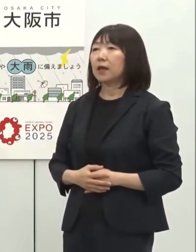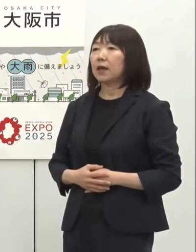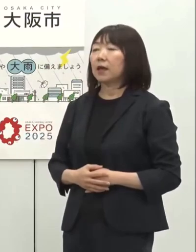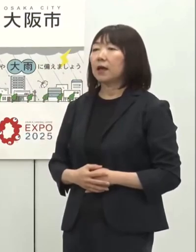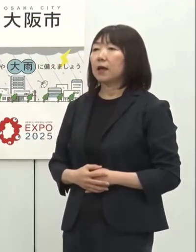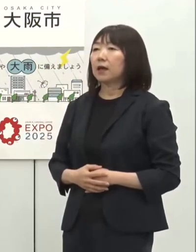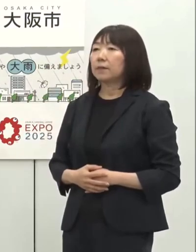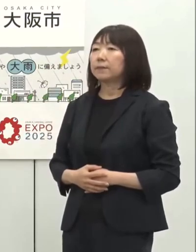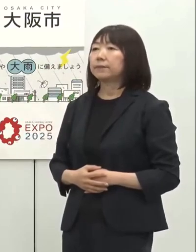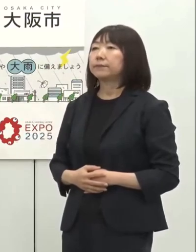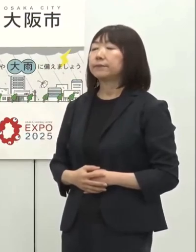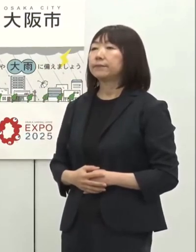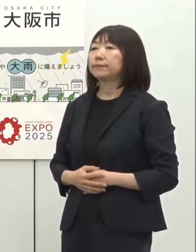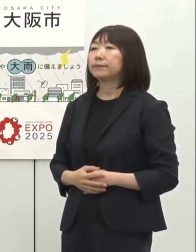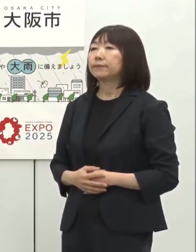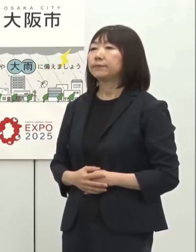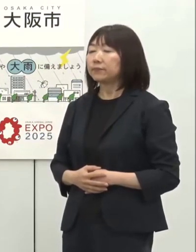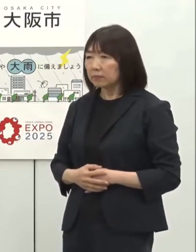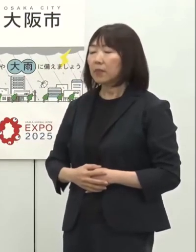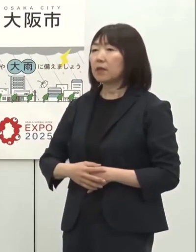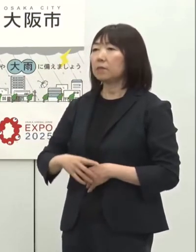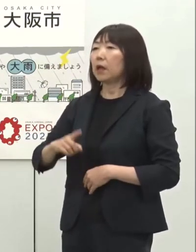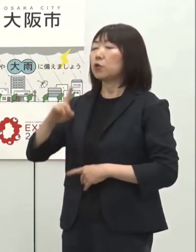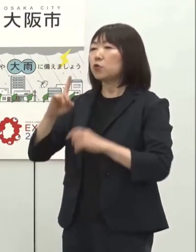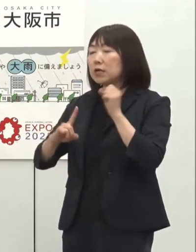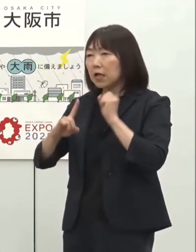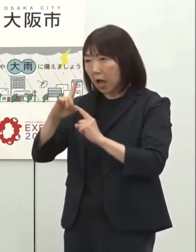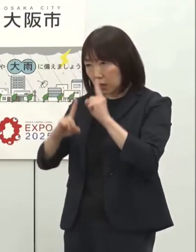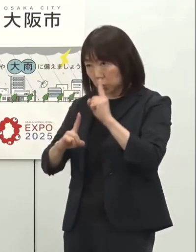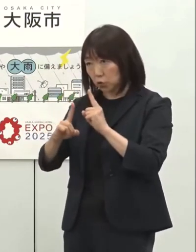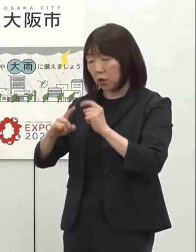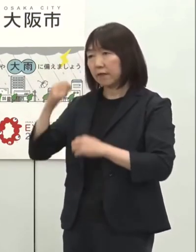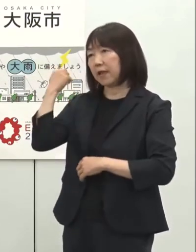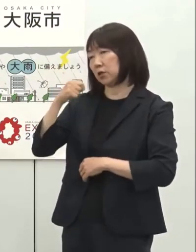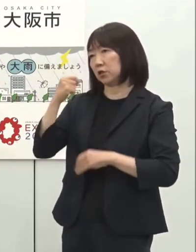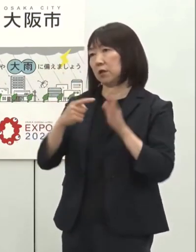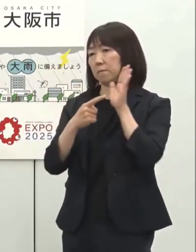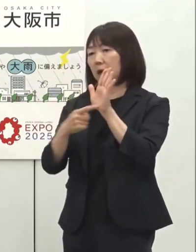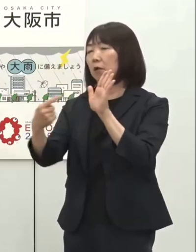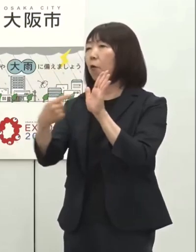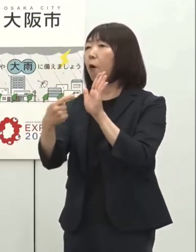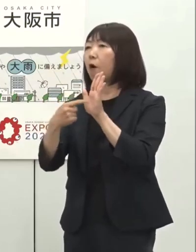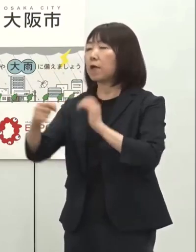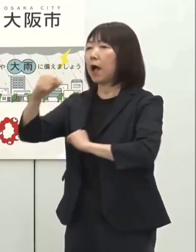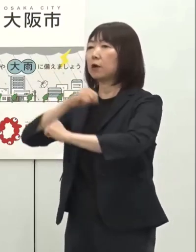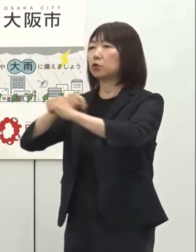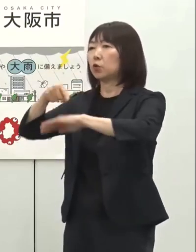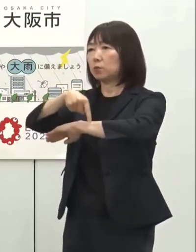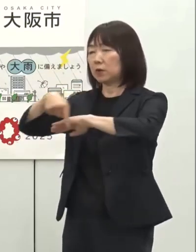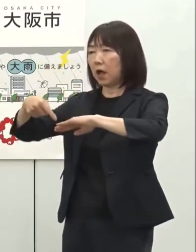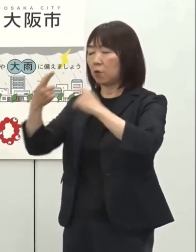ごろに出るそのアクションプランを十分チェックしてから、